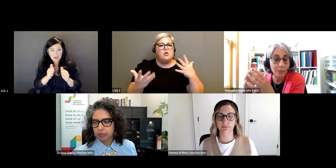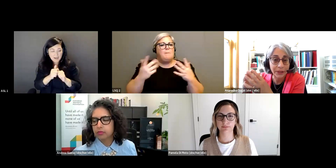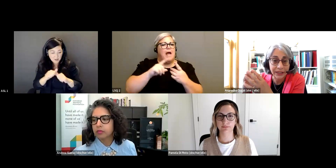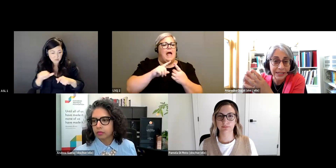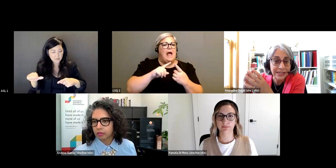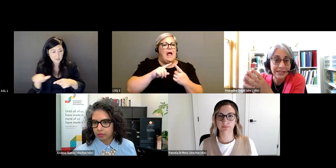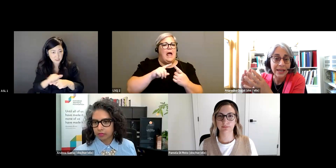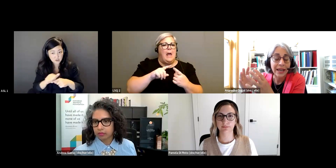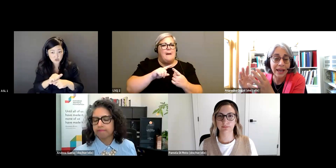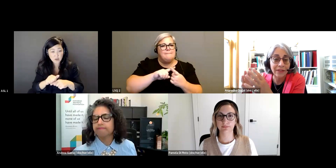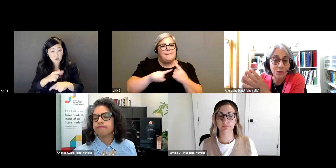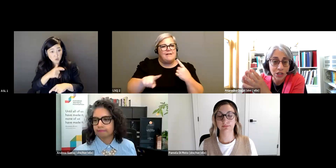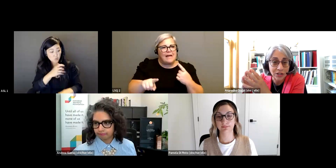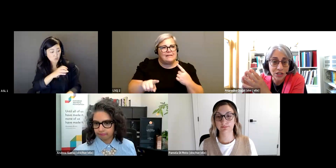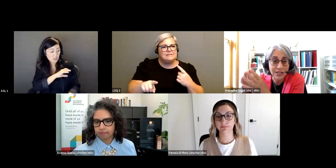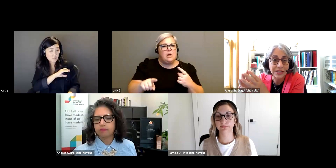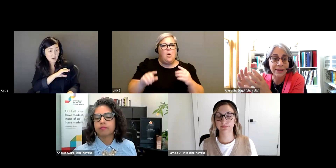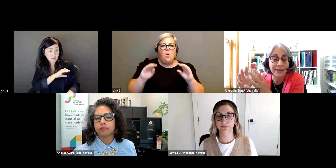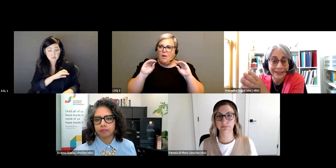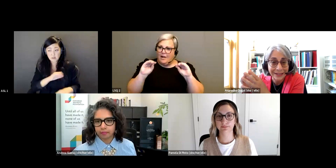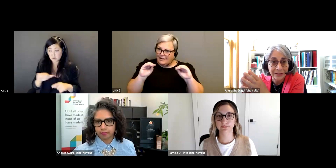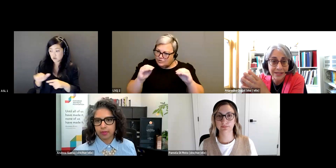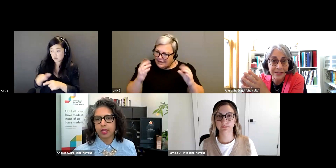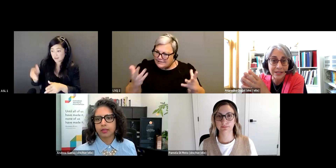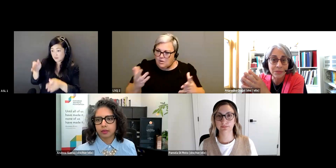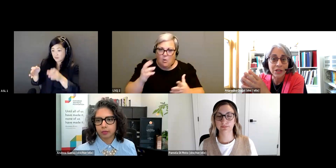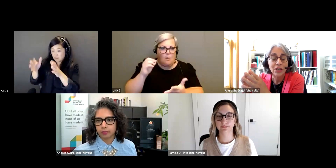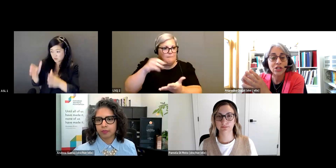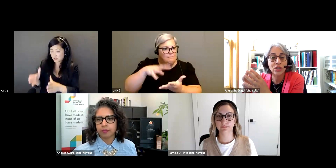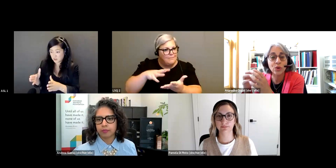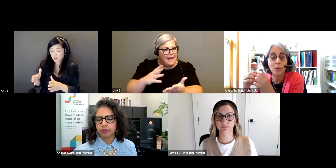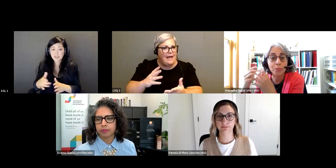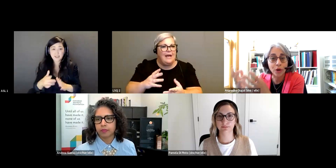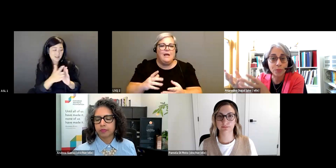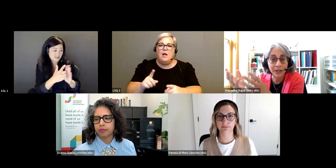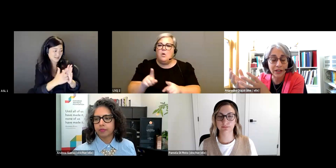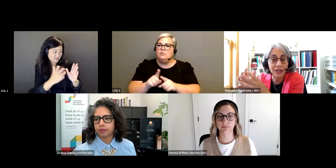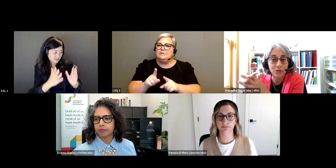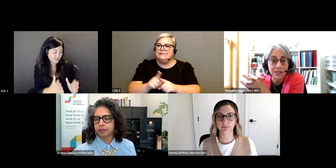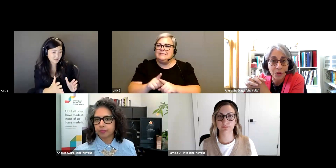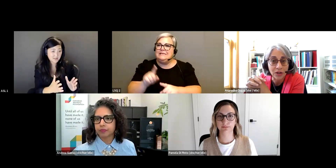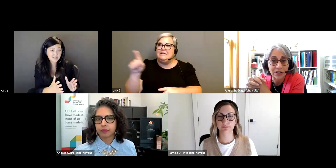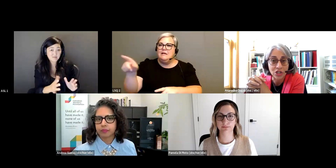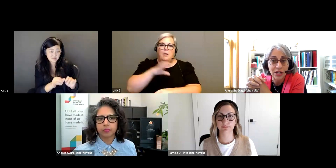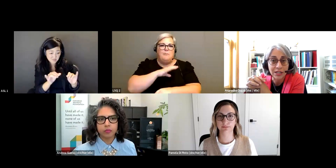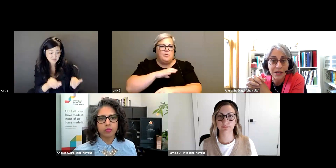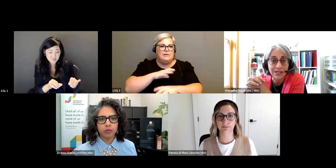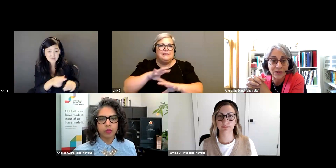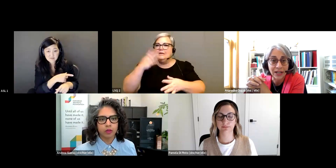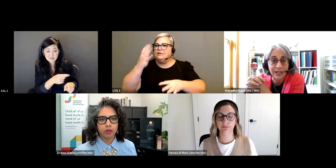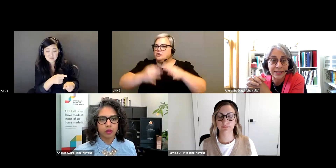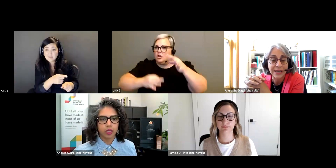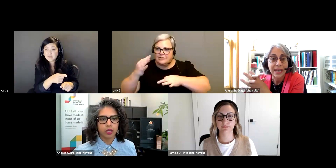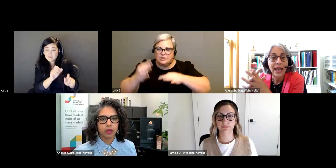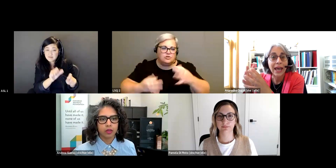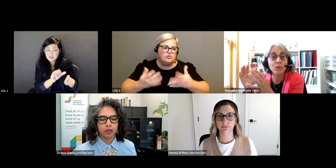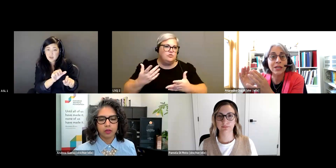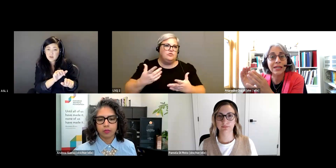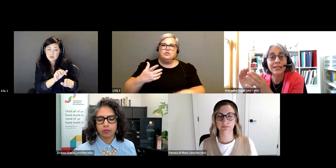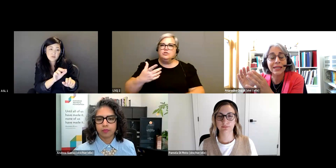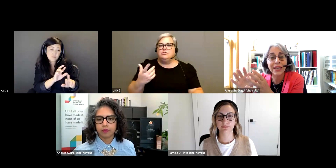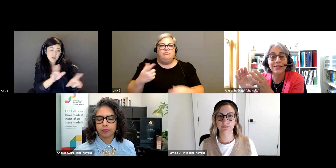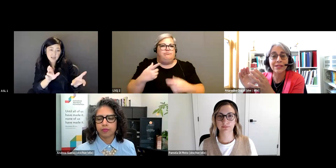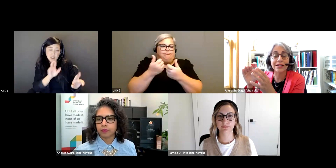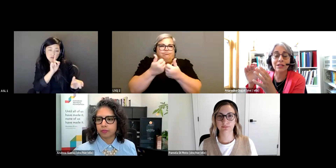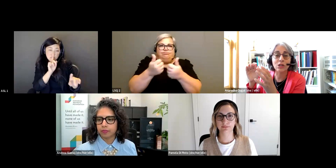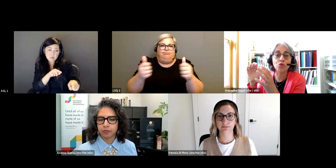d'éducation seront mis en place. Nous voulons savoir comment les forces de l'ordre, le système juridique, les juges, la police